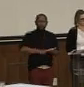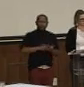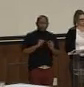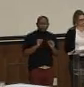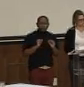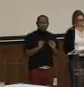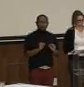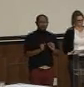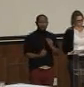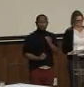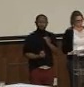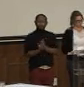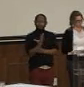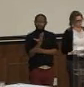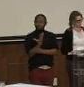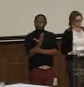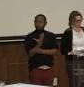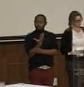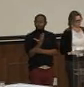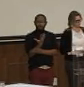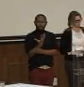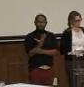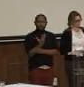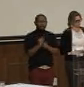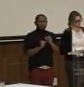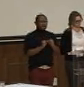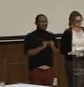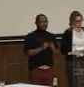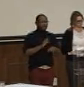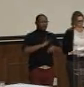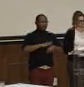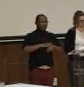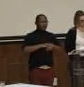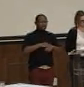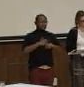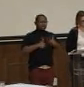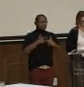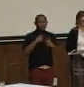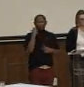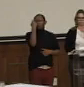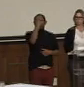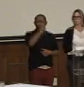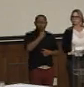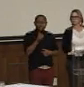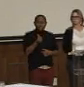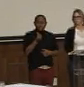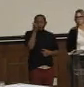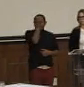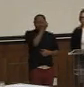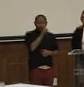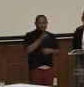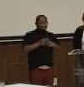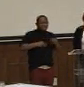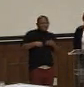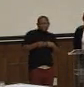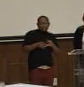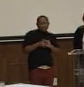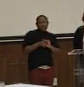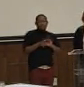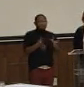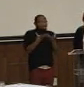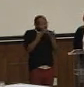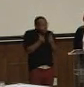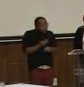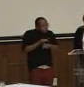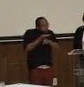de implantar a flexibilização da jornada de trabalho. Às 6 horas, nós vamos correr atrás das 6